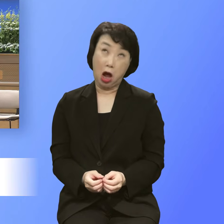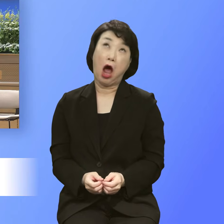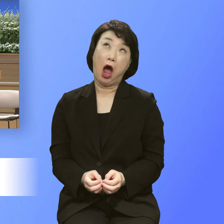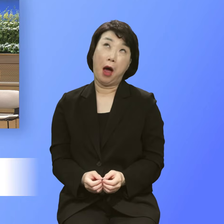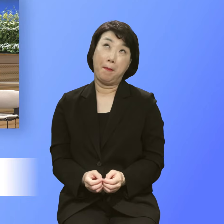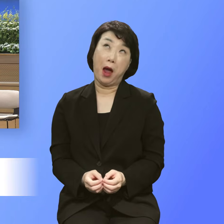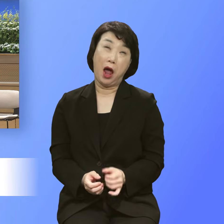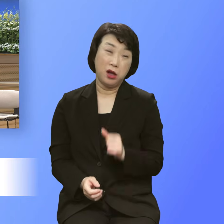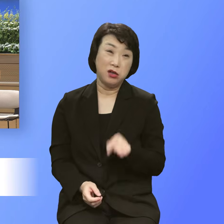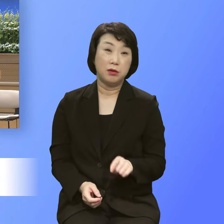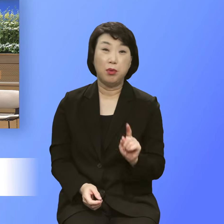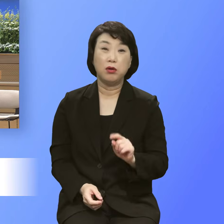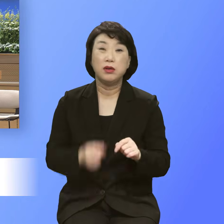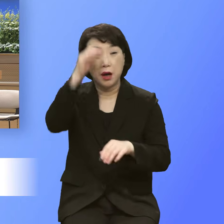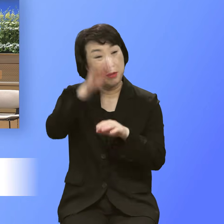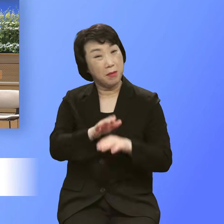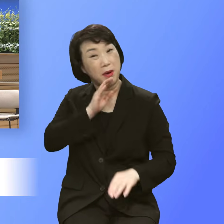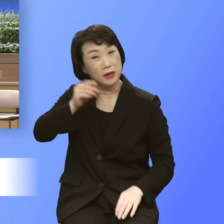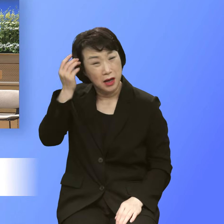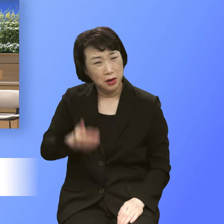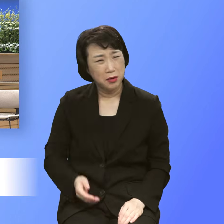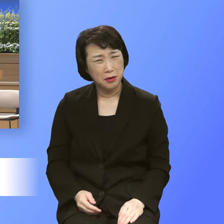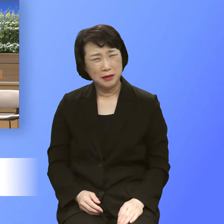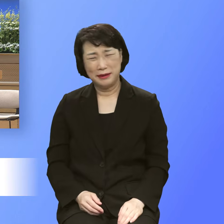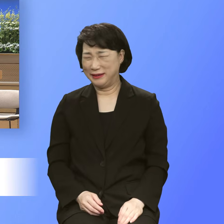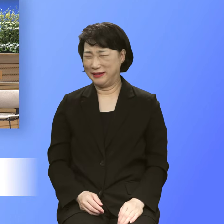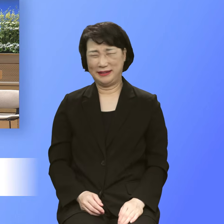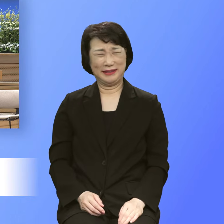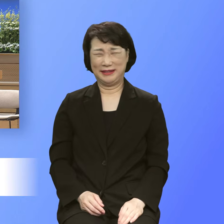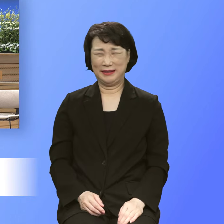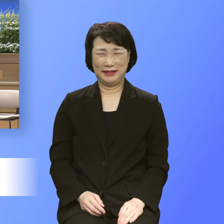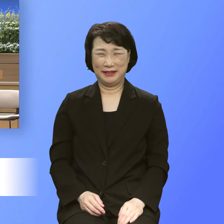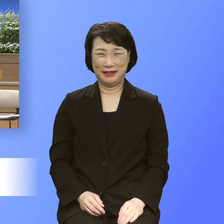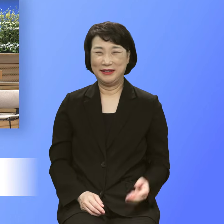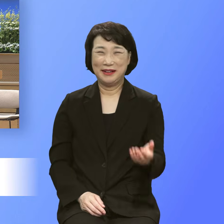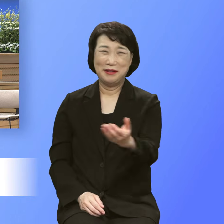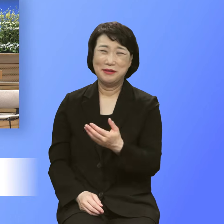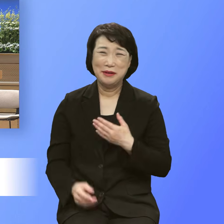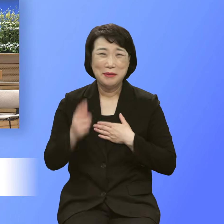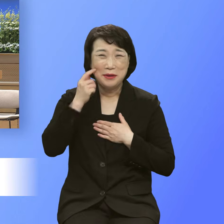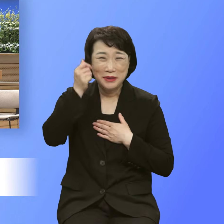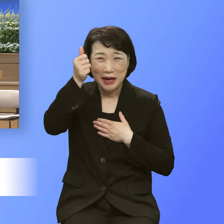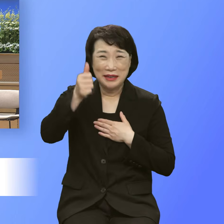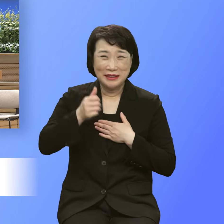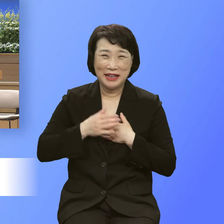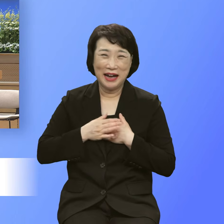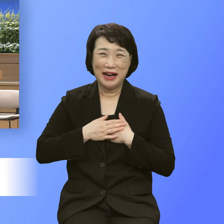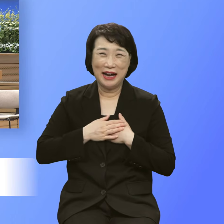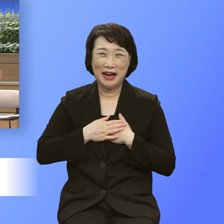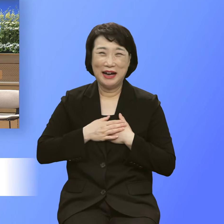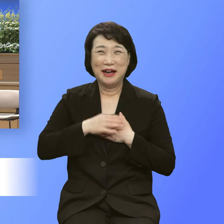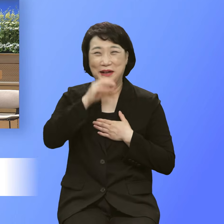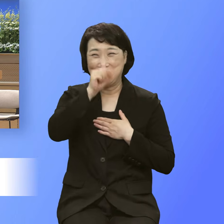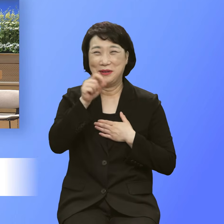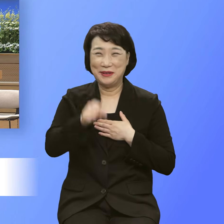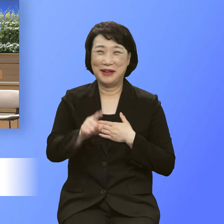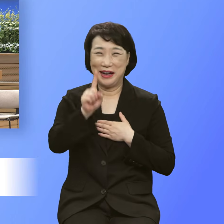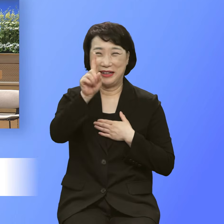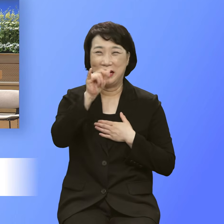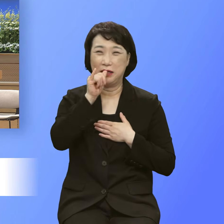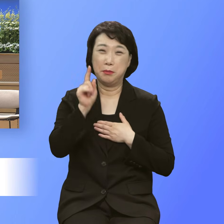그걸 무슨 예배라고 하겠냐 그 말이요. 예, 여러분이 담임 목사인에게 큰 장점이